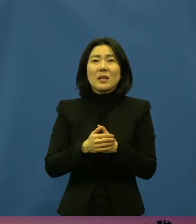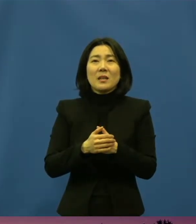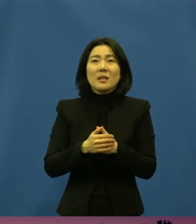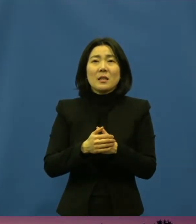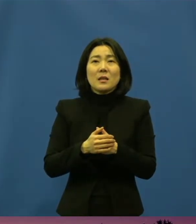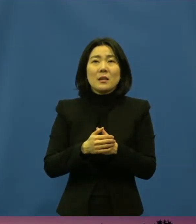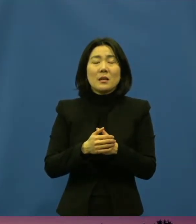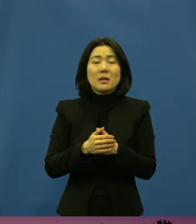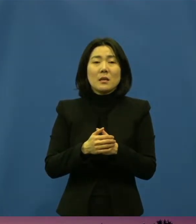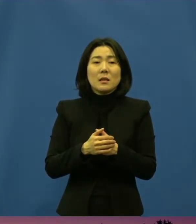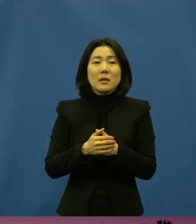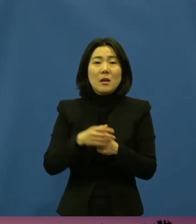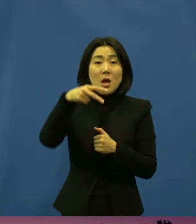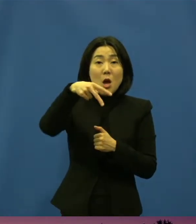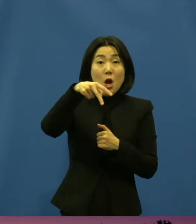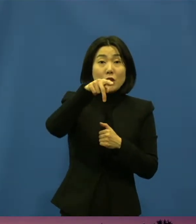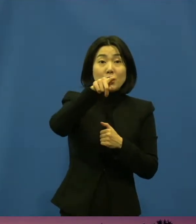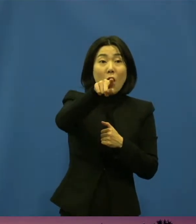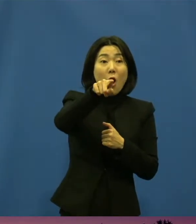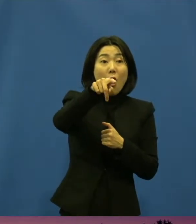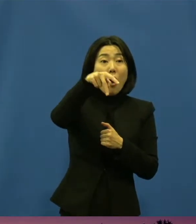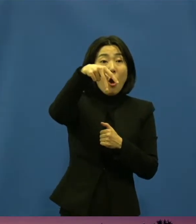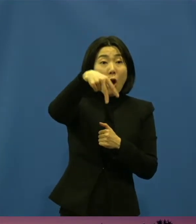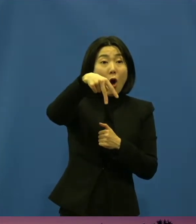데마가 갑자기 세상을 떠난 거 아니에요.